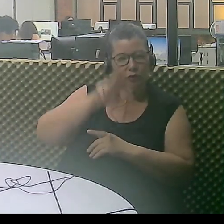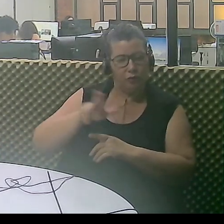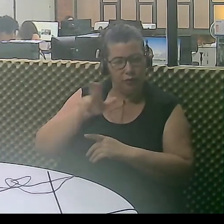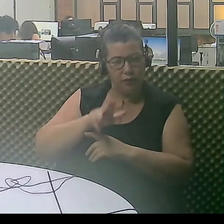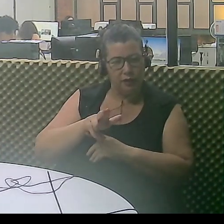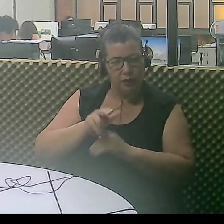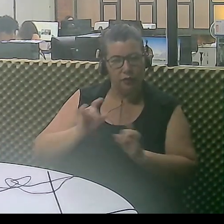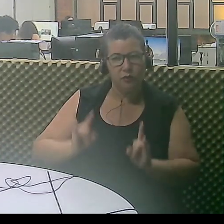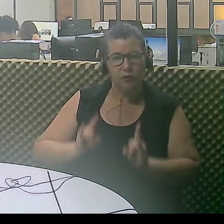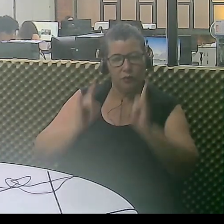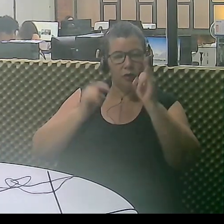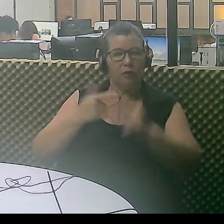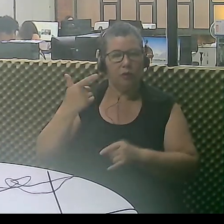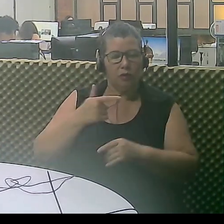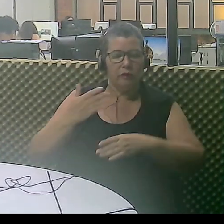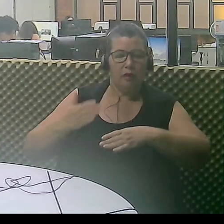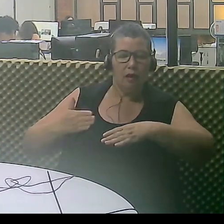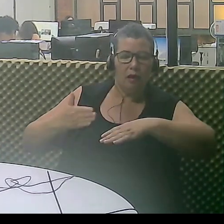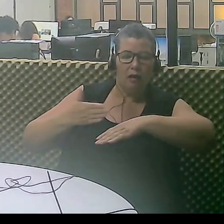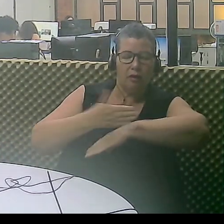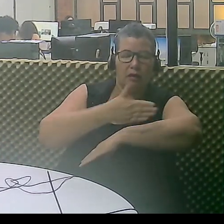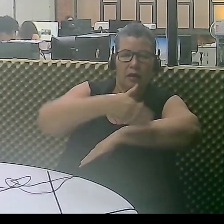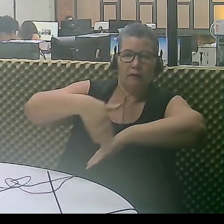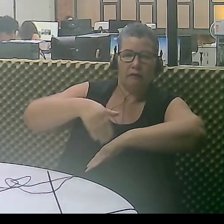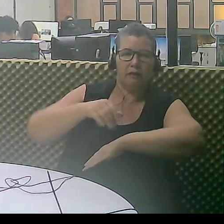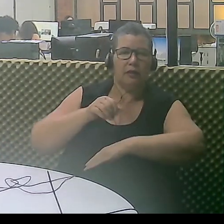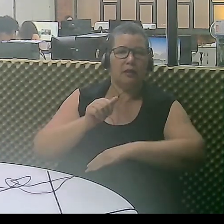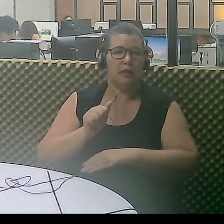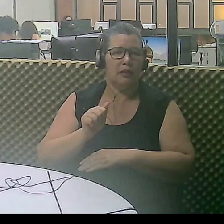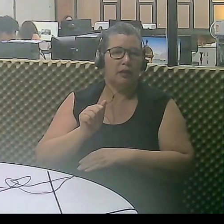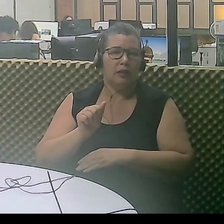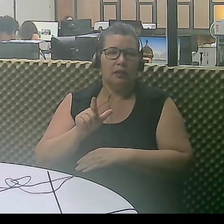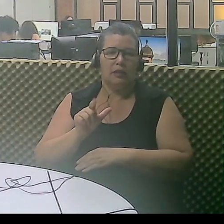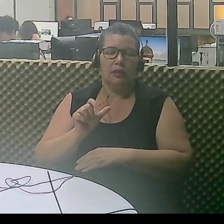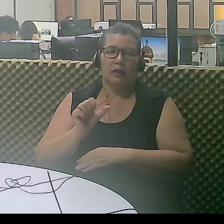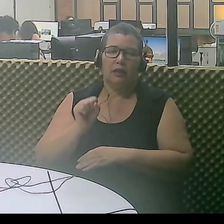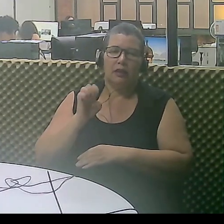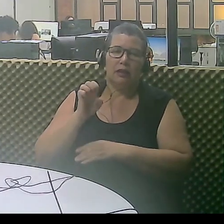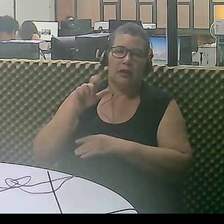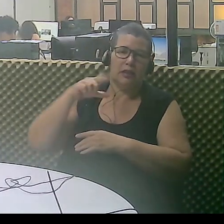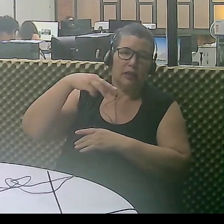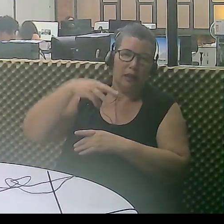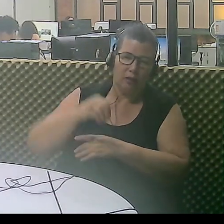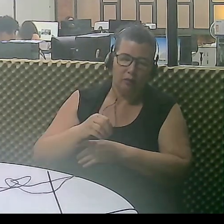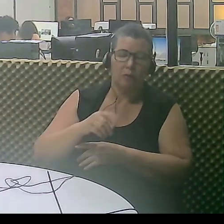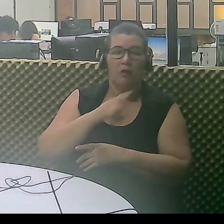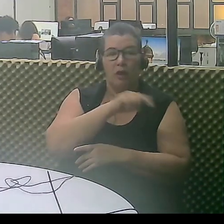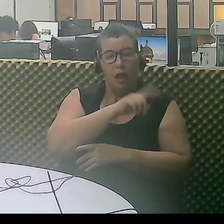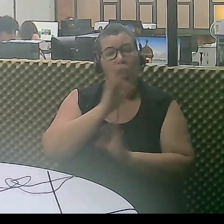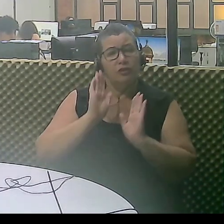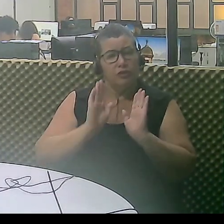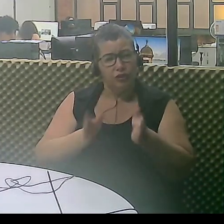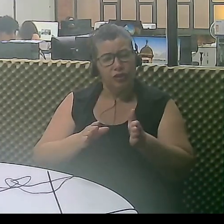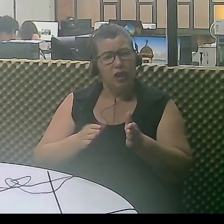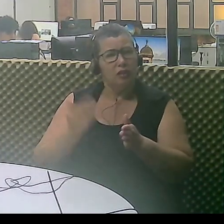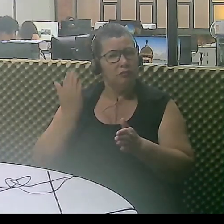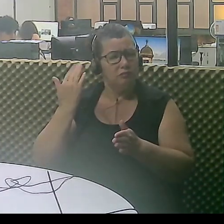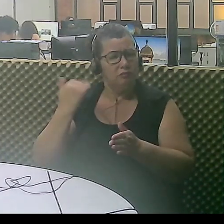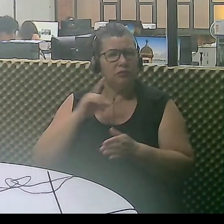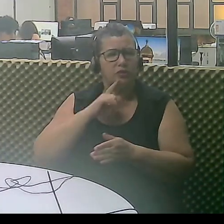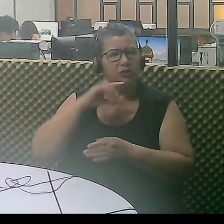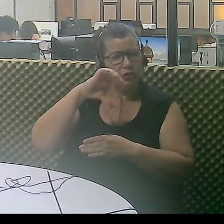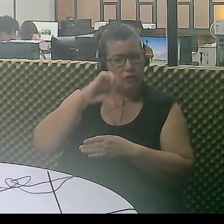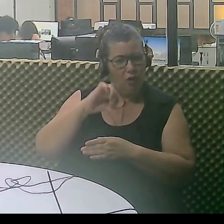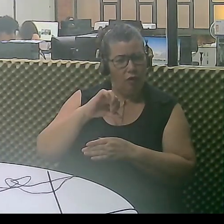Municipal, com entrada pela Avenida Anselmo Alves dos Santos. Nesse local, já está em andamento desde o último dia 9, a